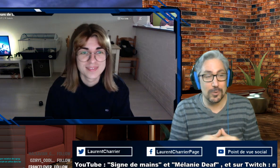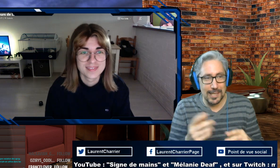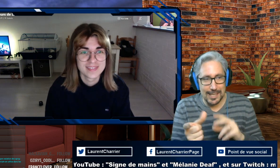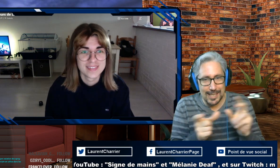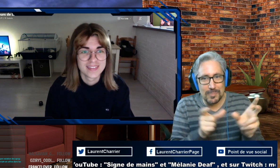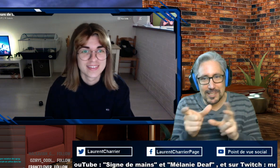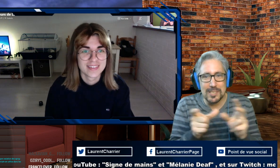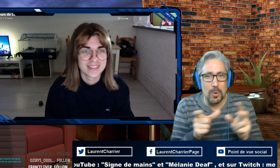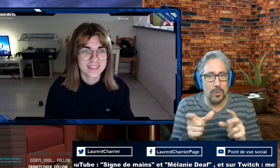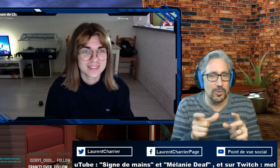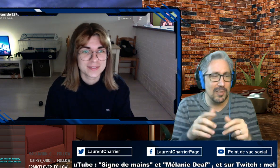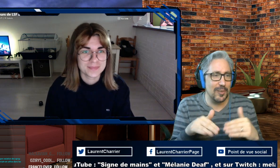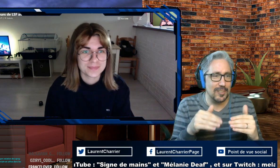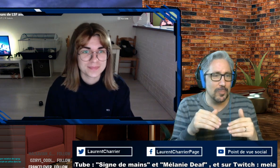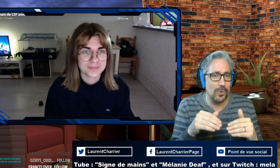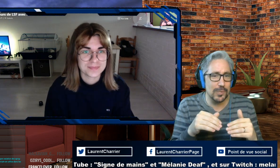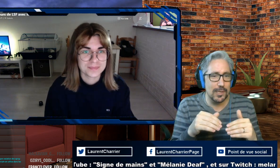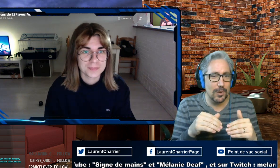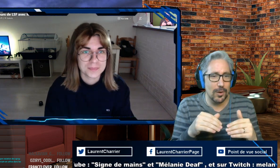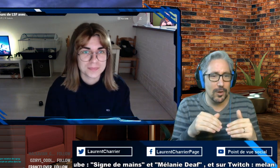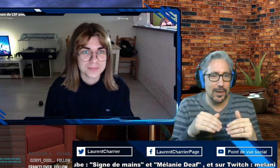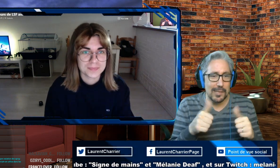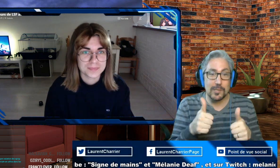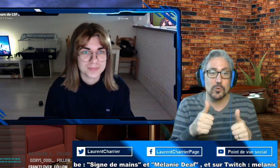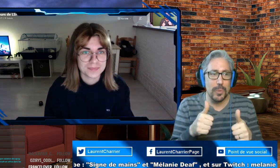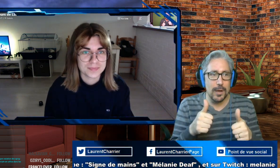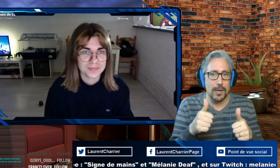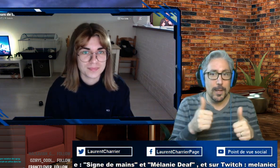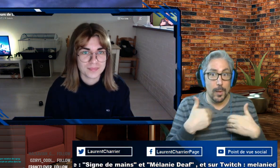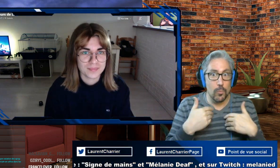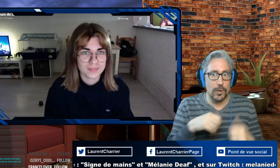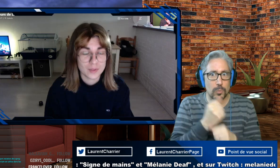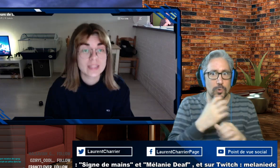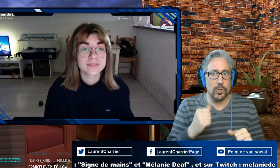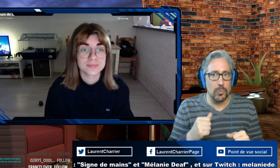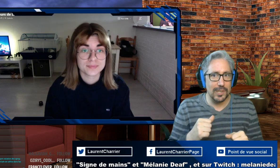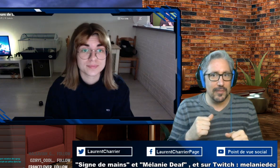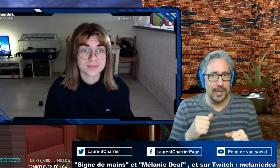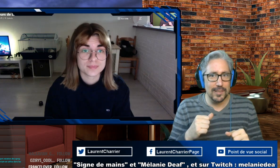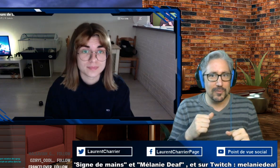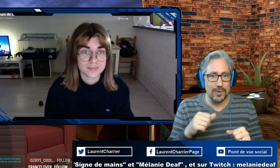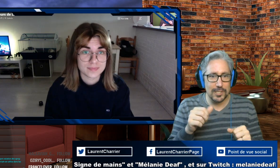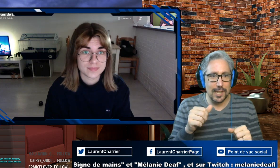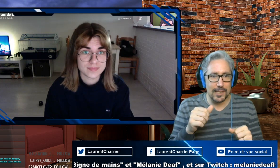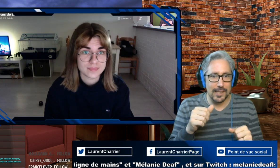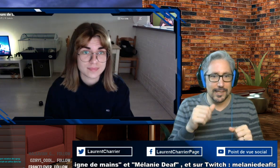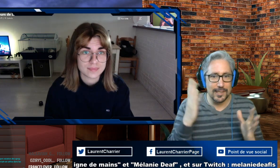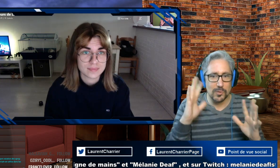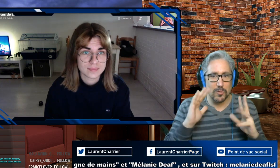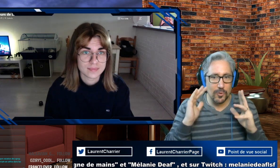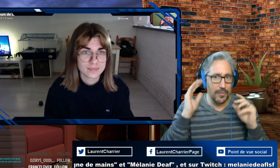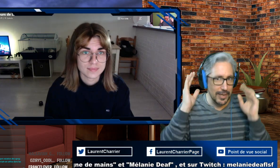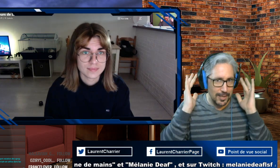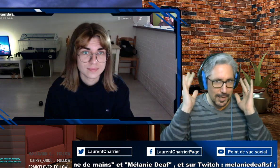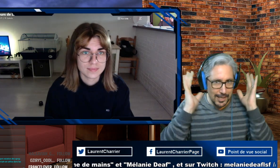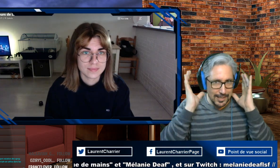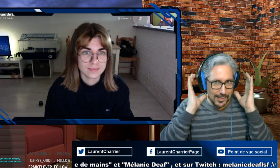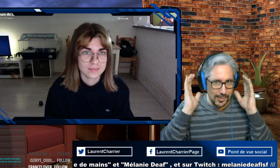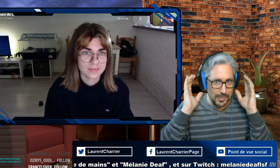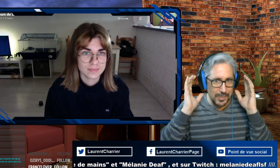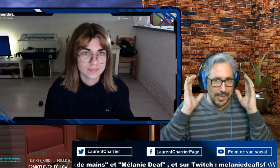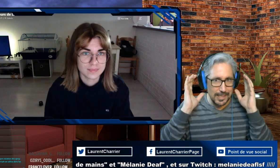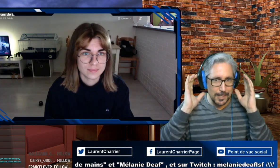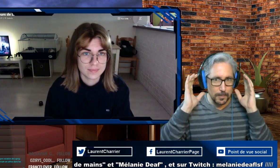trop bien. Donc il y a des petits moments donnés, effectivement, c'est super. Moi, dans mon travail, des fois, il y a des enfants avec